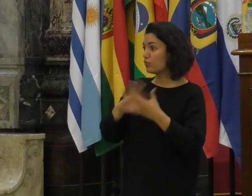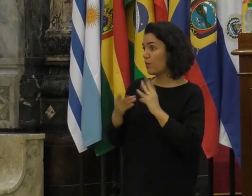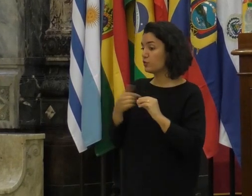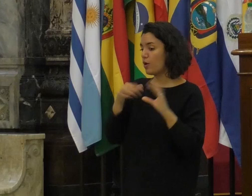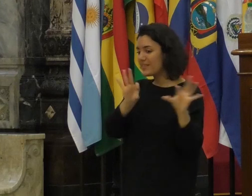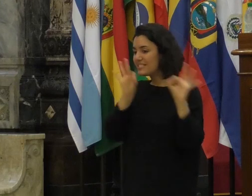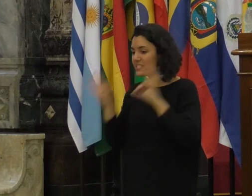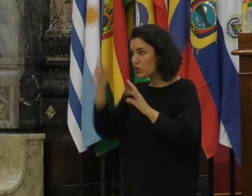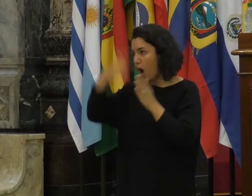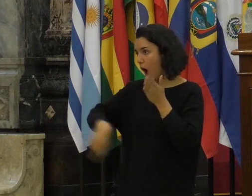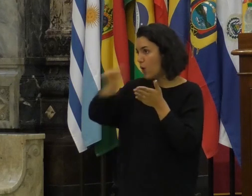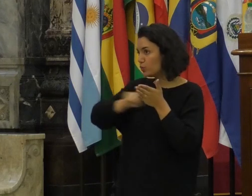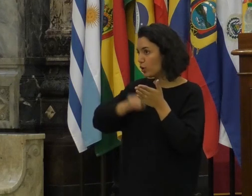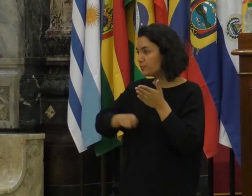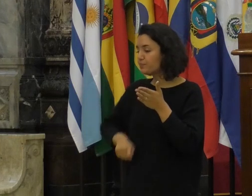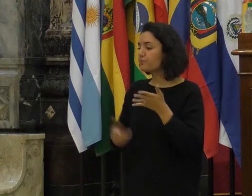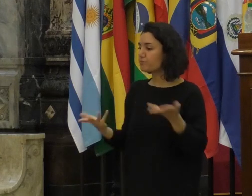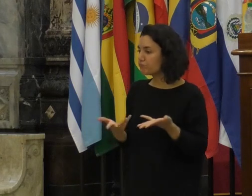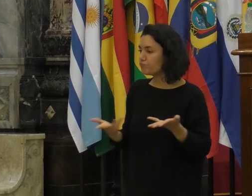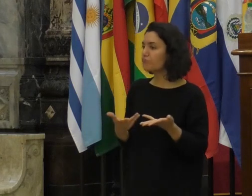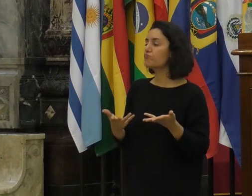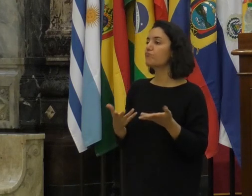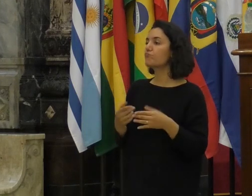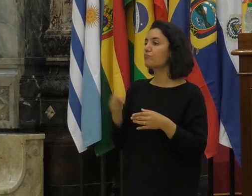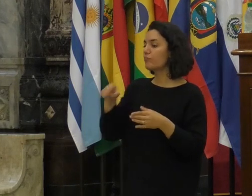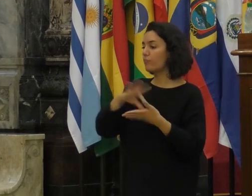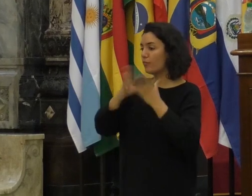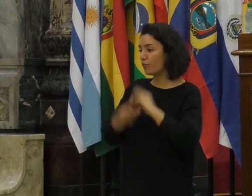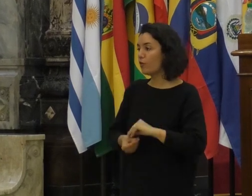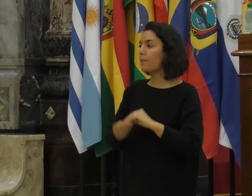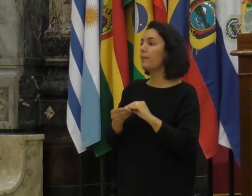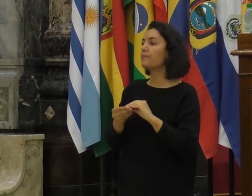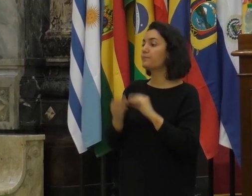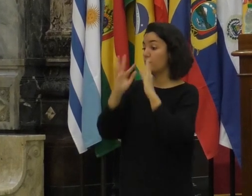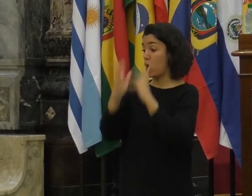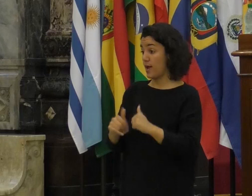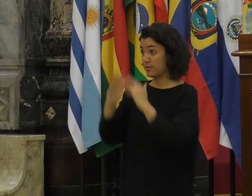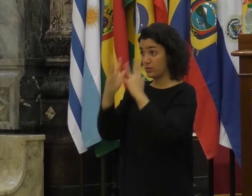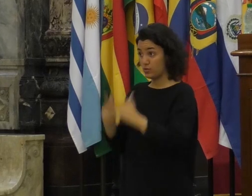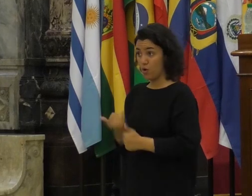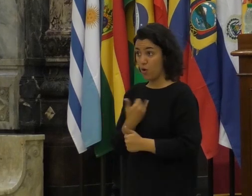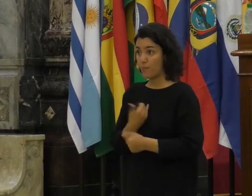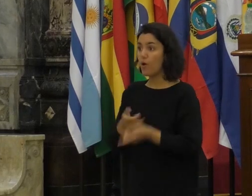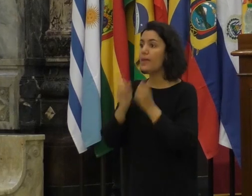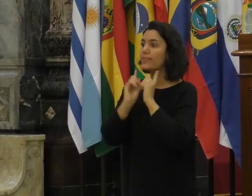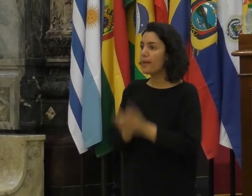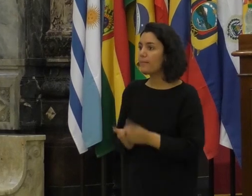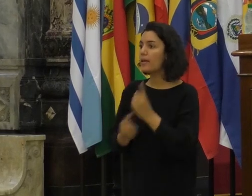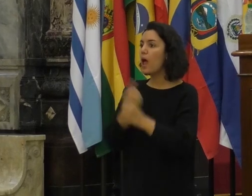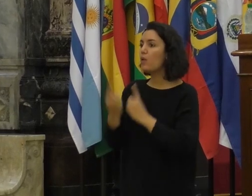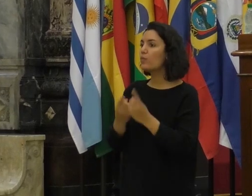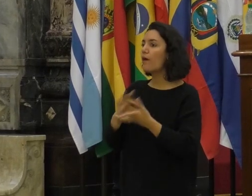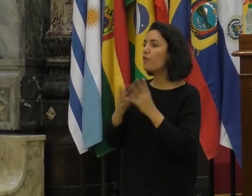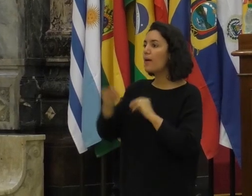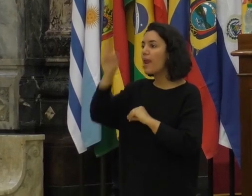autor, Pacareza, estos modos involucran tanto aspectos organizacionales, así como también una